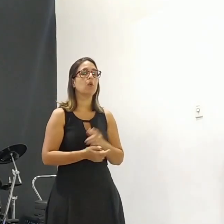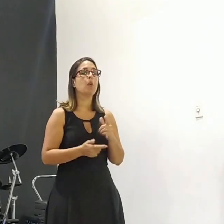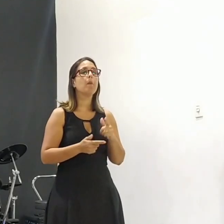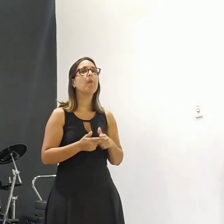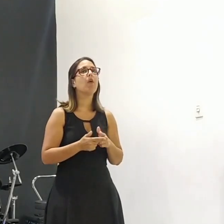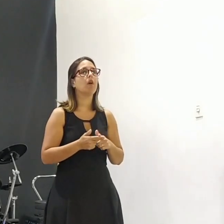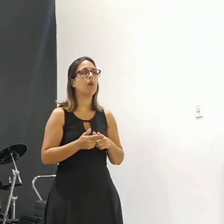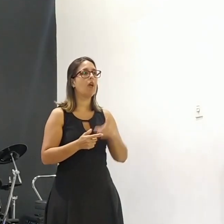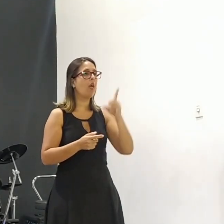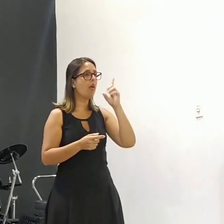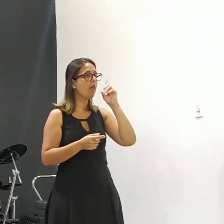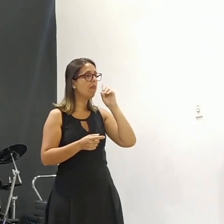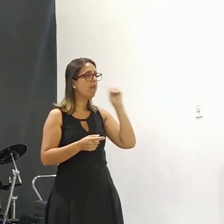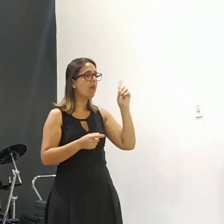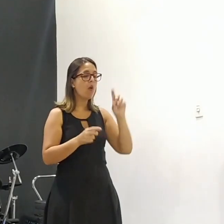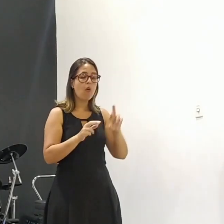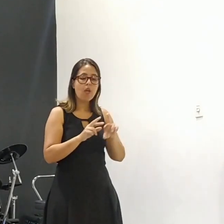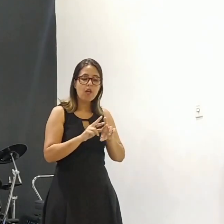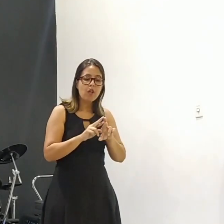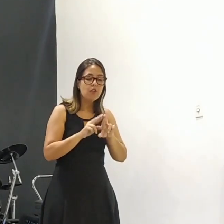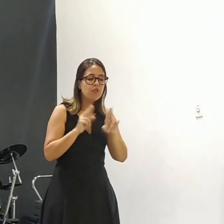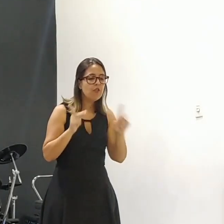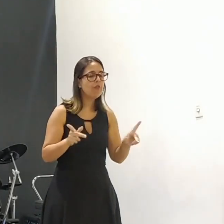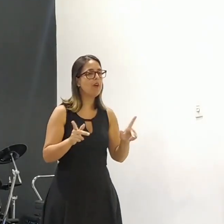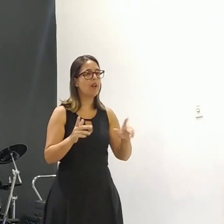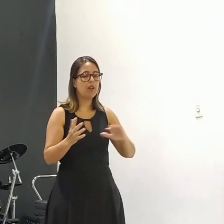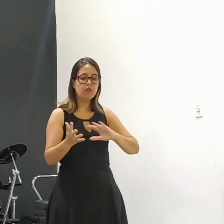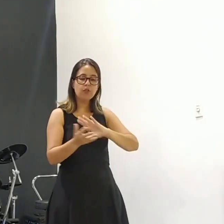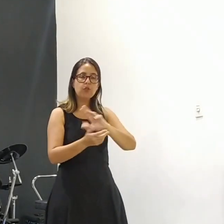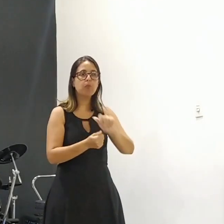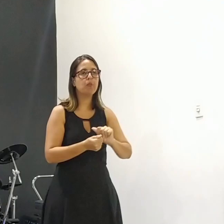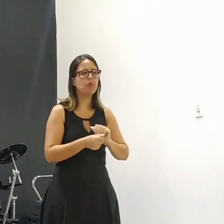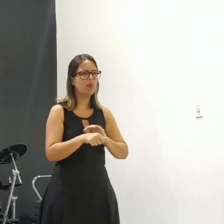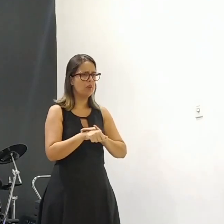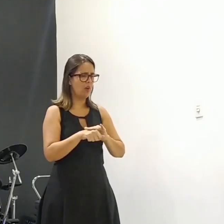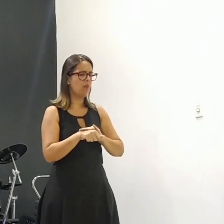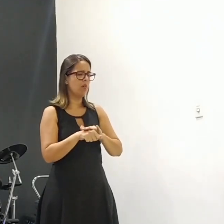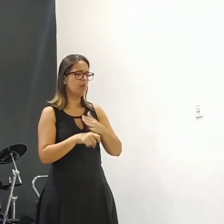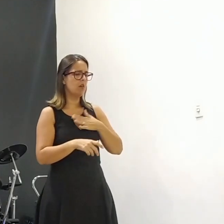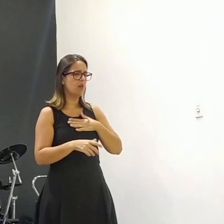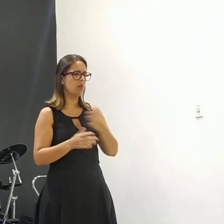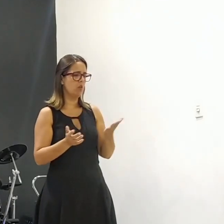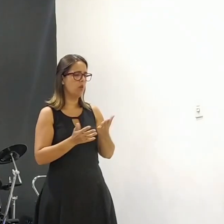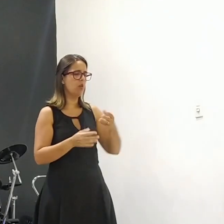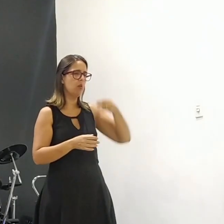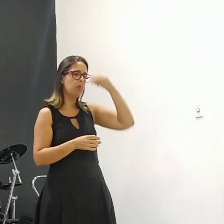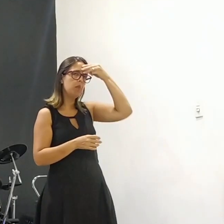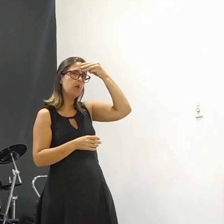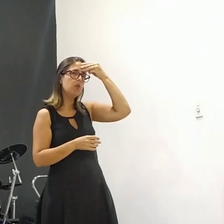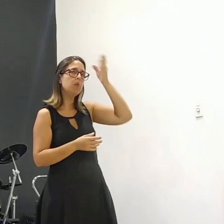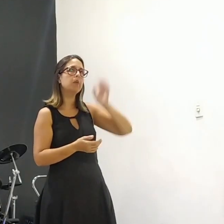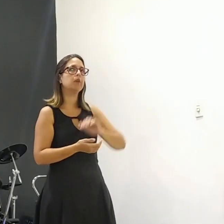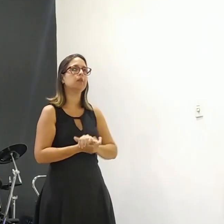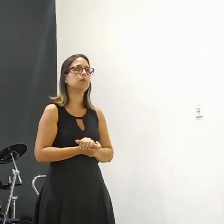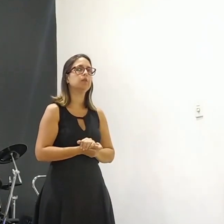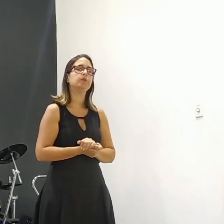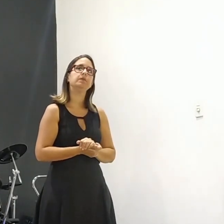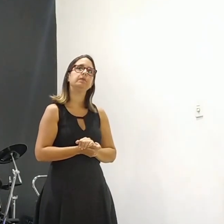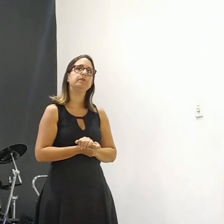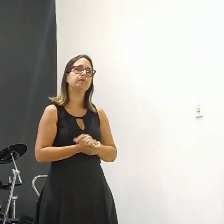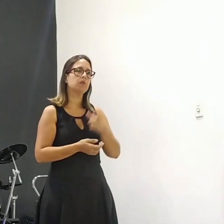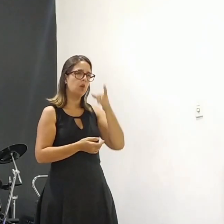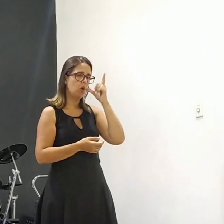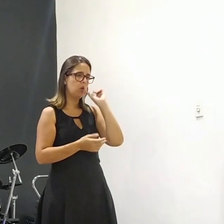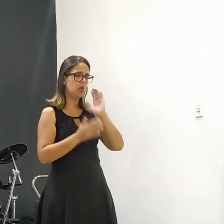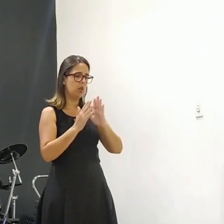Deus é diferente da matemática do mundo. Eu estava conversando isso com meu sobrinho hoje, né? Ontem na casa da minha